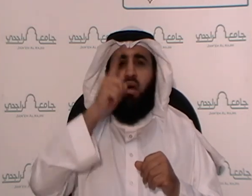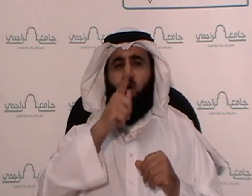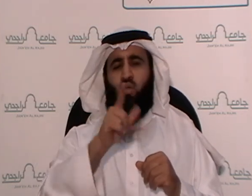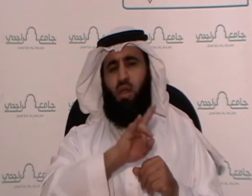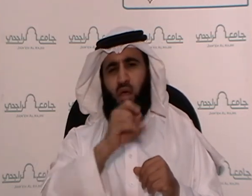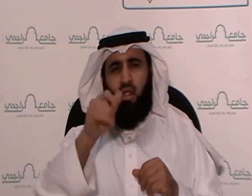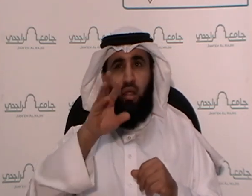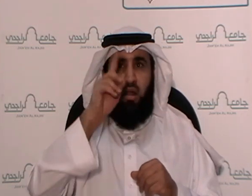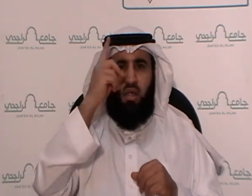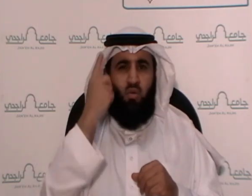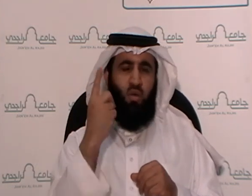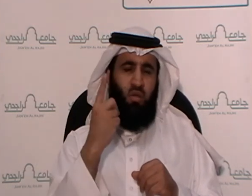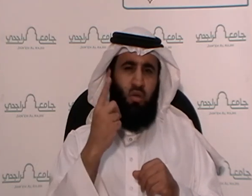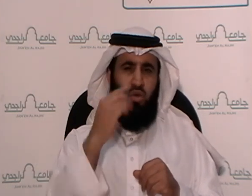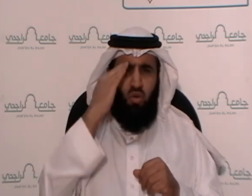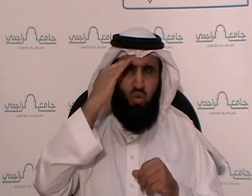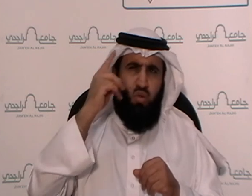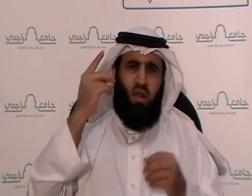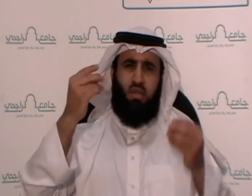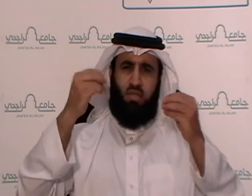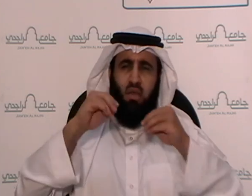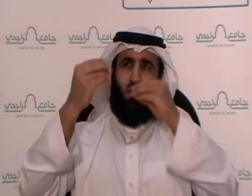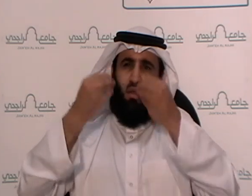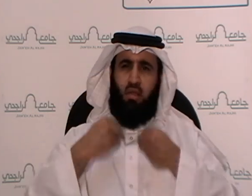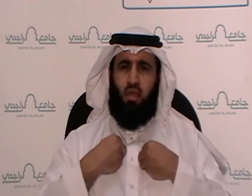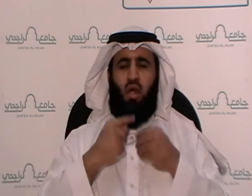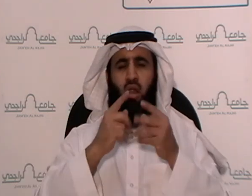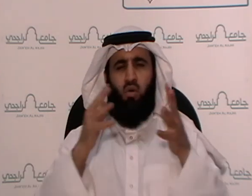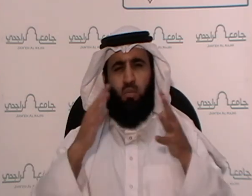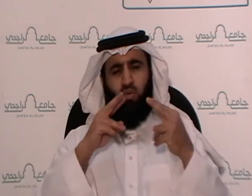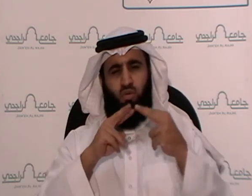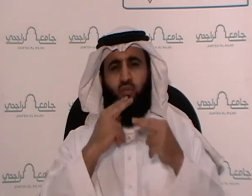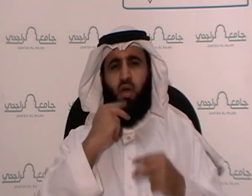العظيم الجليل يذكركم. اشكروا على نعمه يزدكم، ولذكر الله اكبر، والله يعلم ما تصنعون.